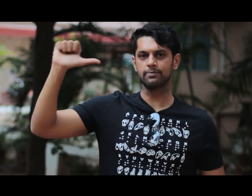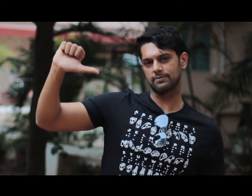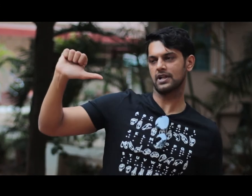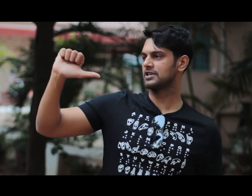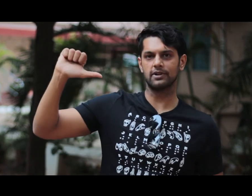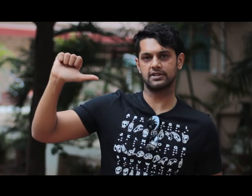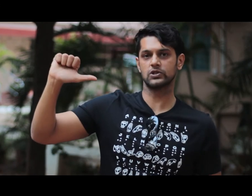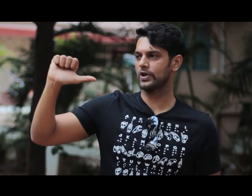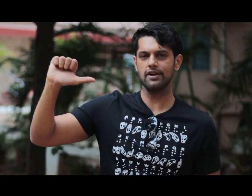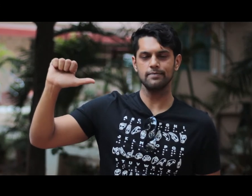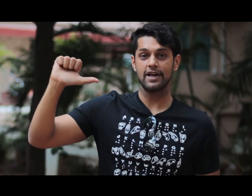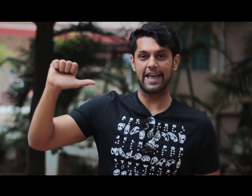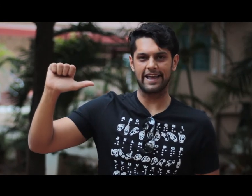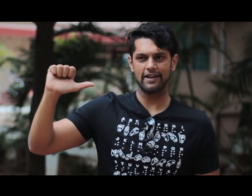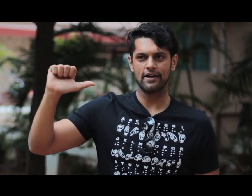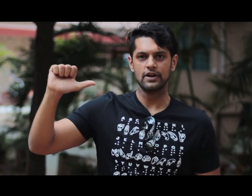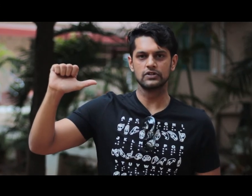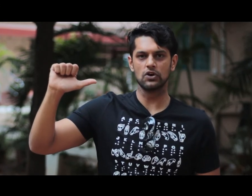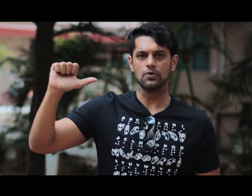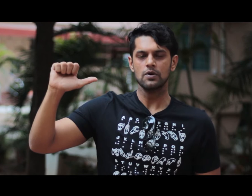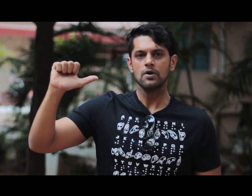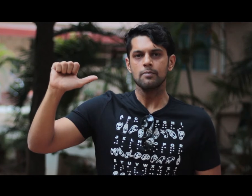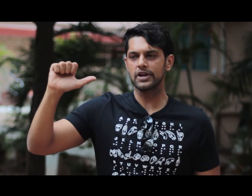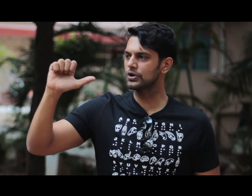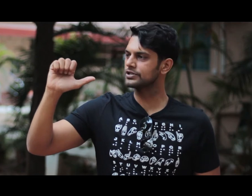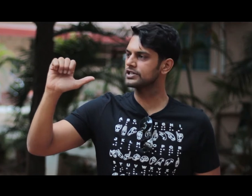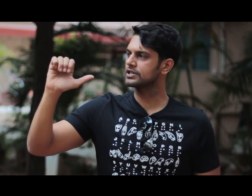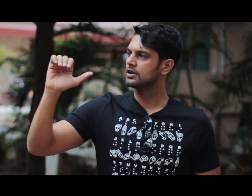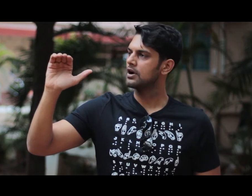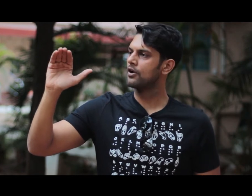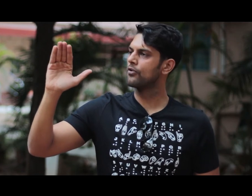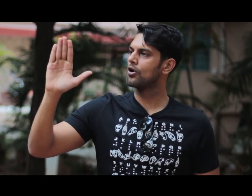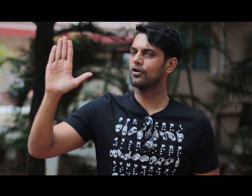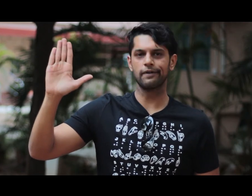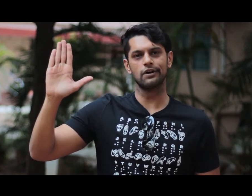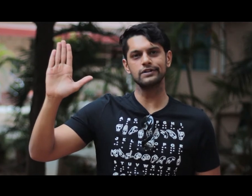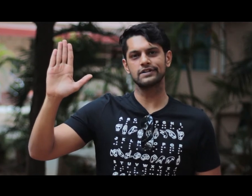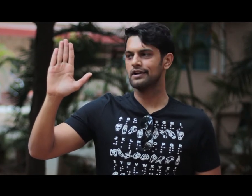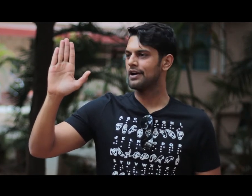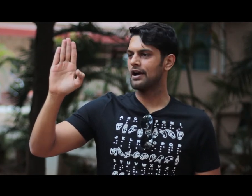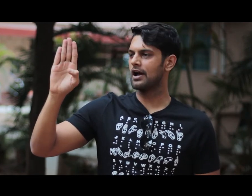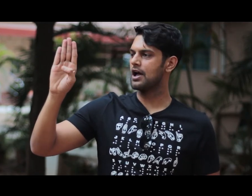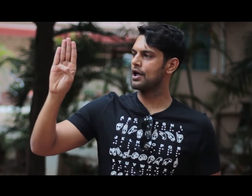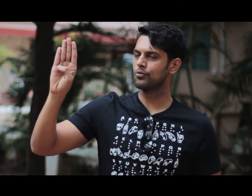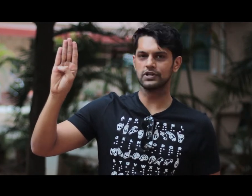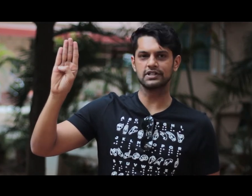sum comes up this way, yeah? A. So, make sure you just unfold all your fingers and put this thumb